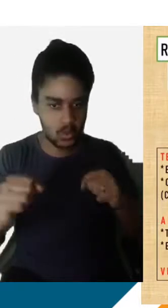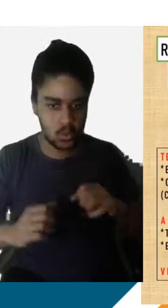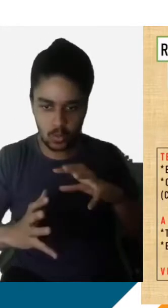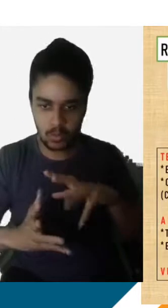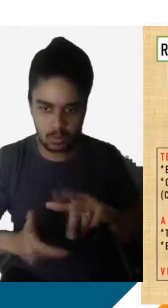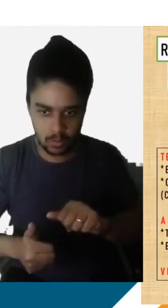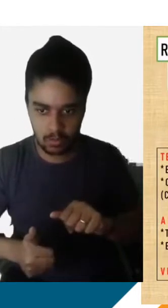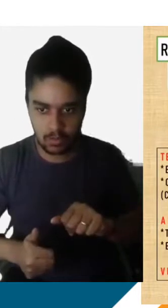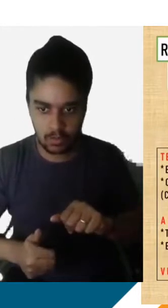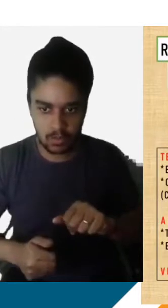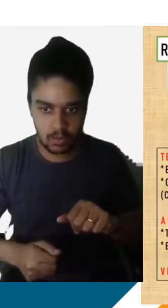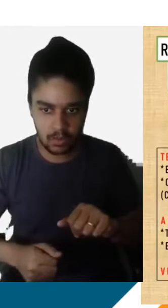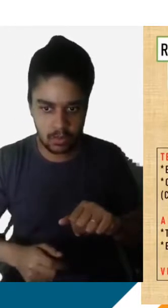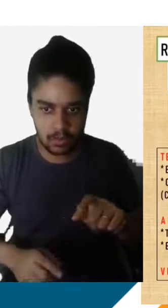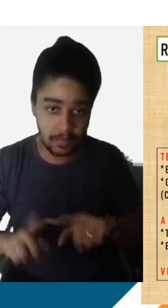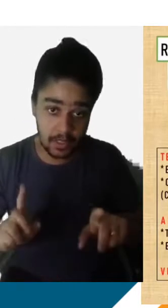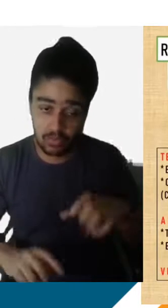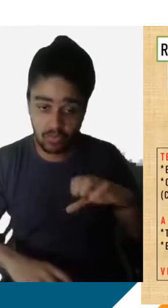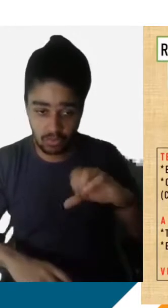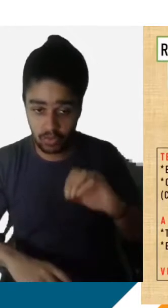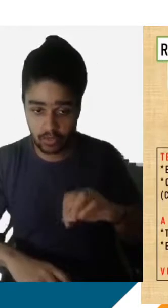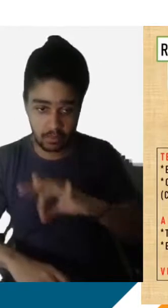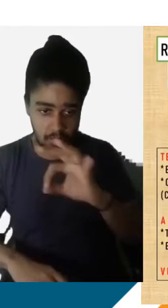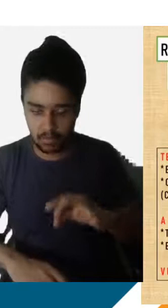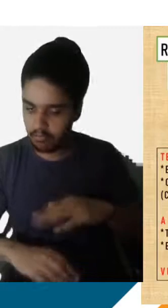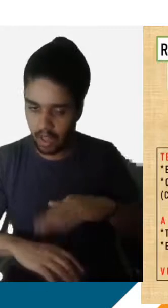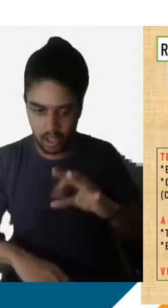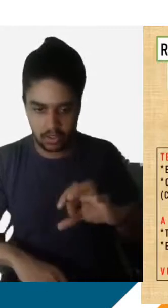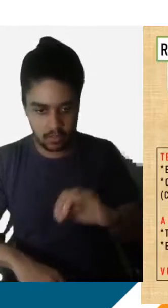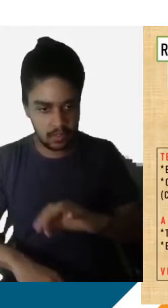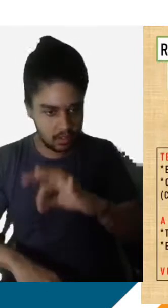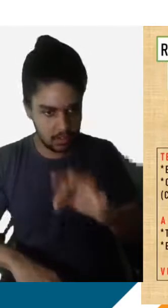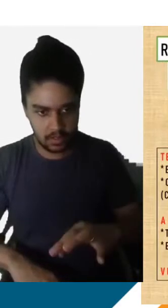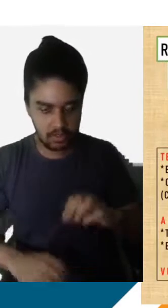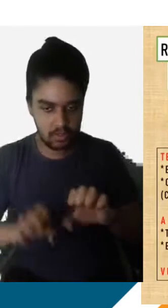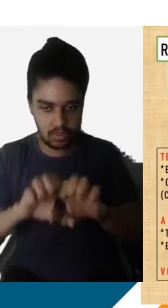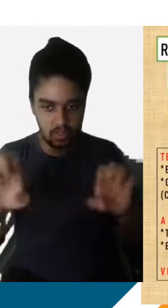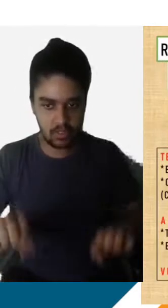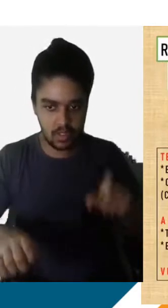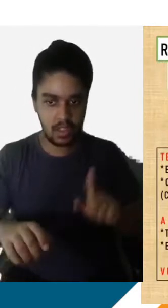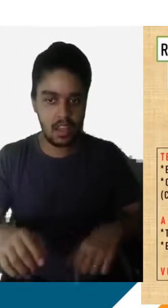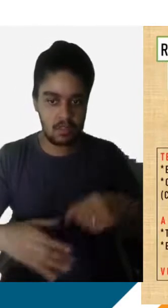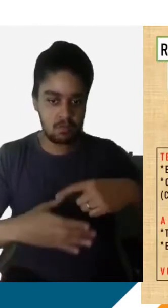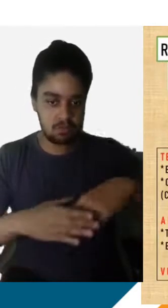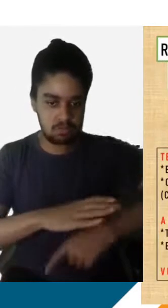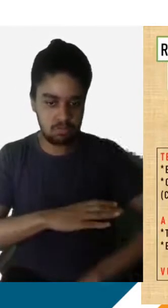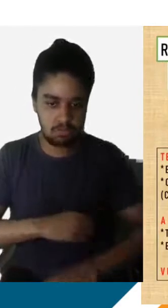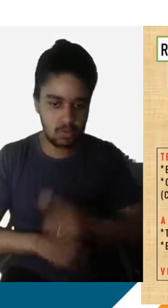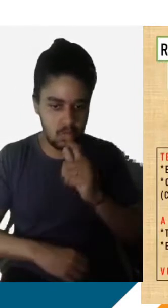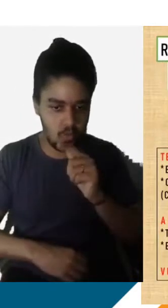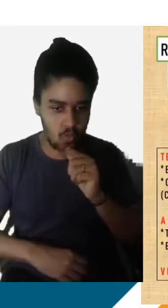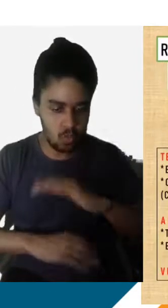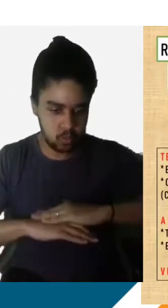do mundo. Embora 90%, mais de 90% da sua morfoestrutura esteja submersa